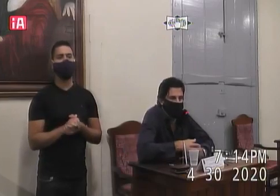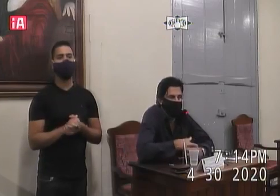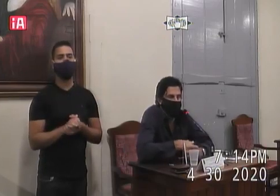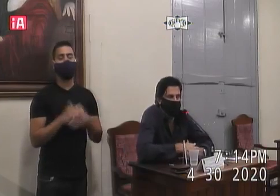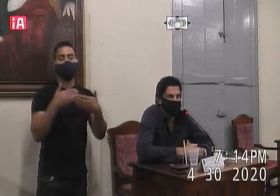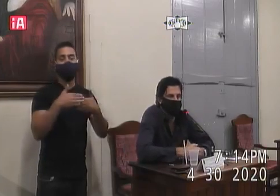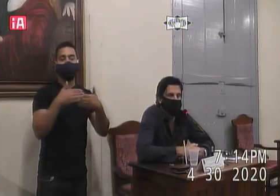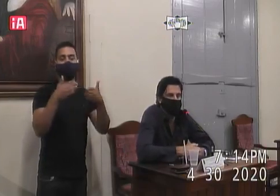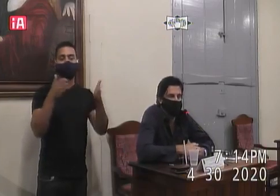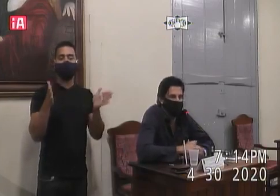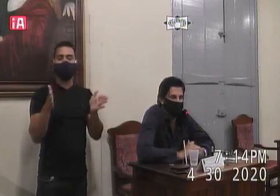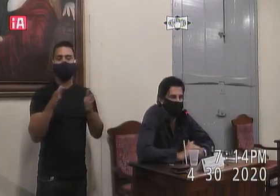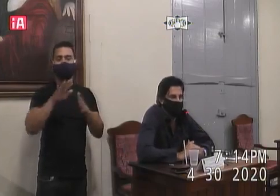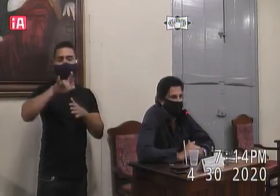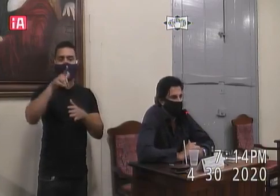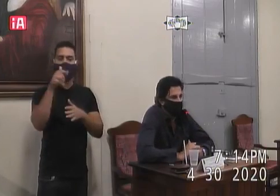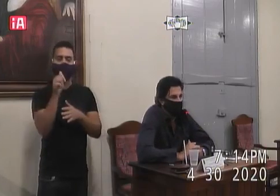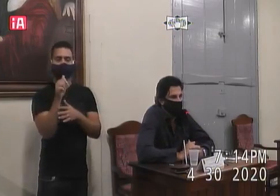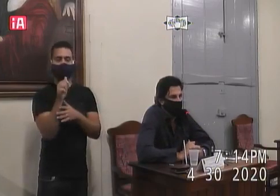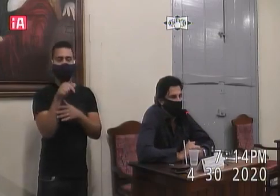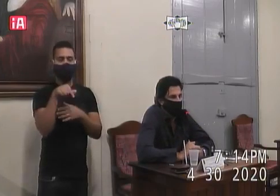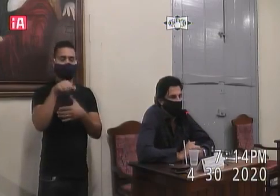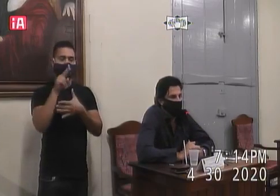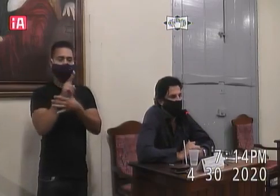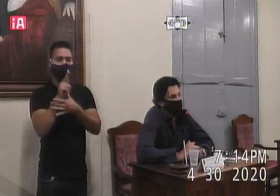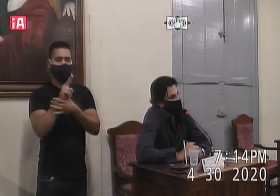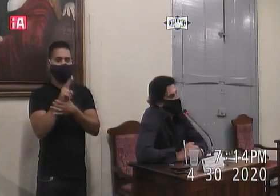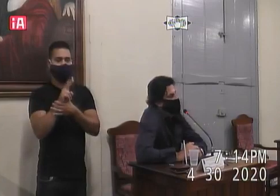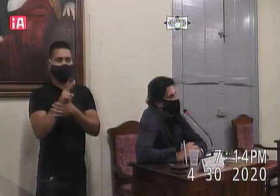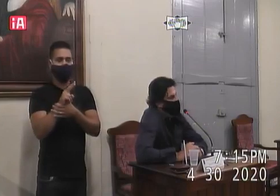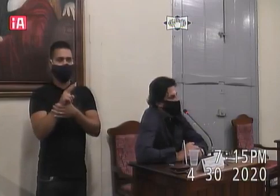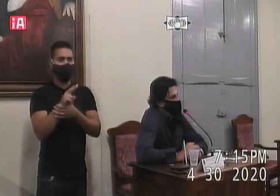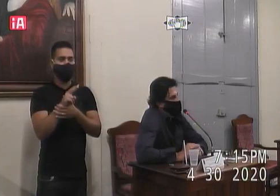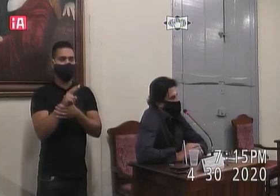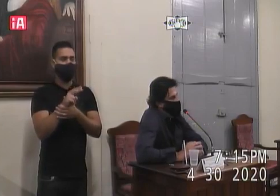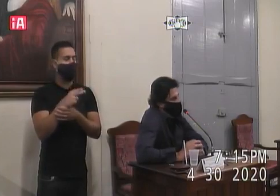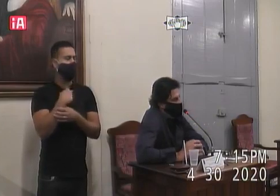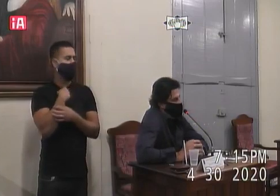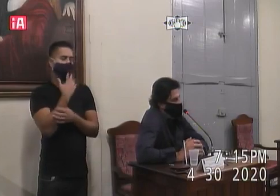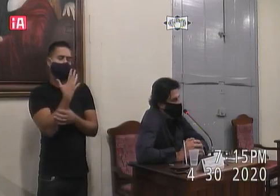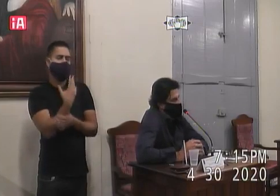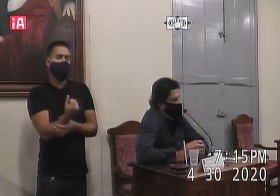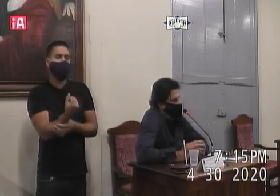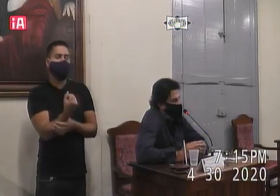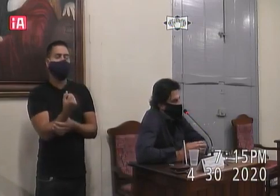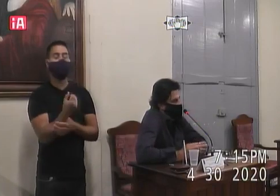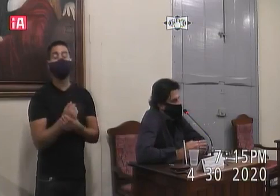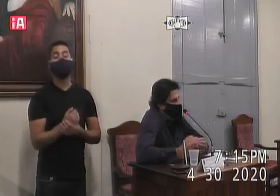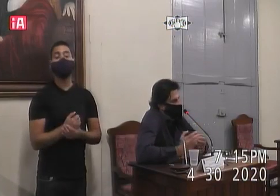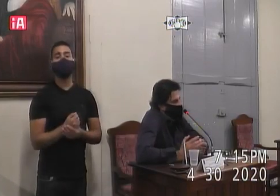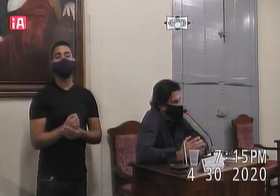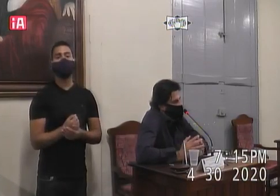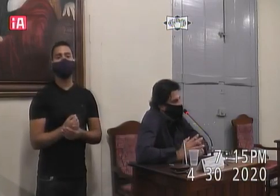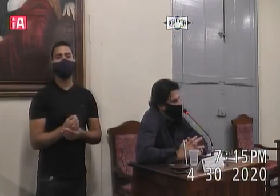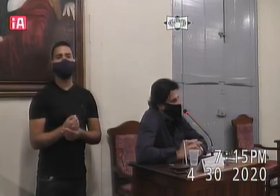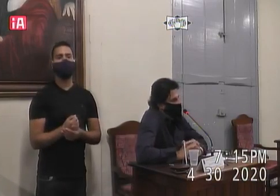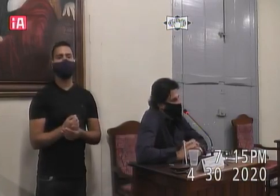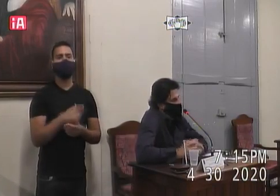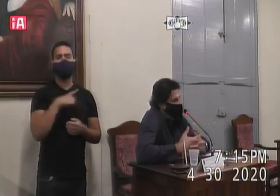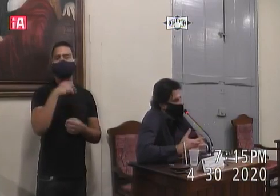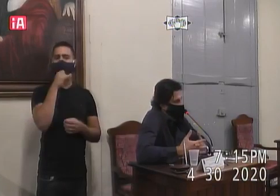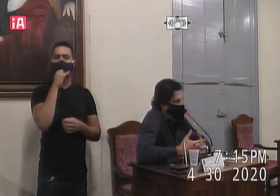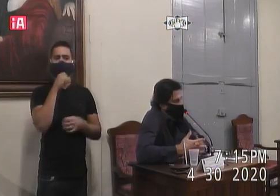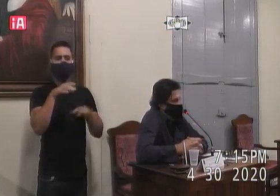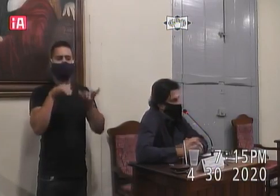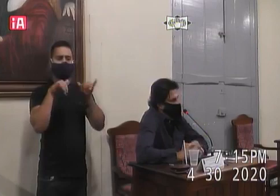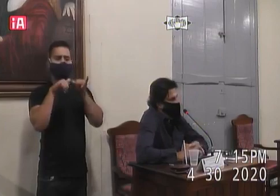a abertura do nosso comércio, né? É inconcebível, vereador Celcinho, ter um Bramil,